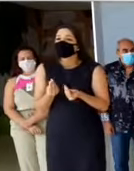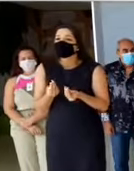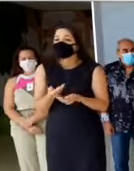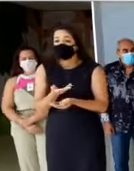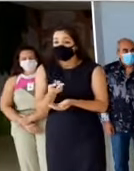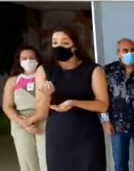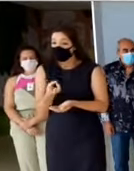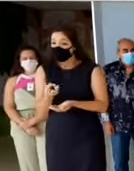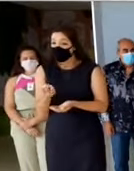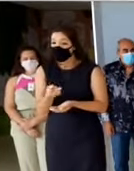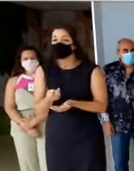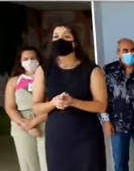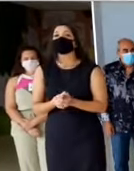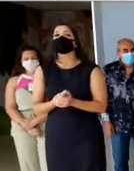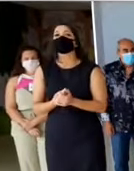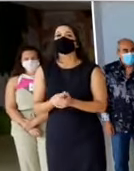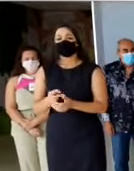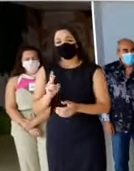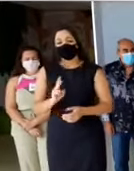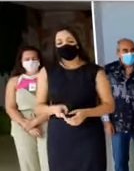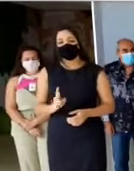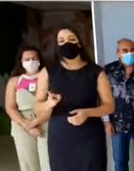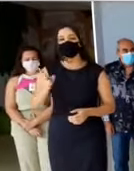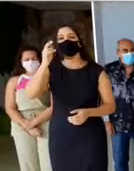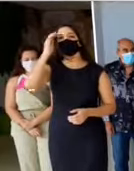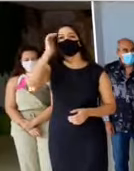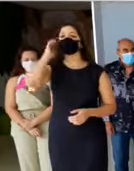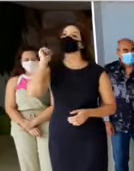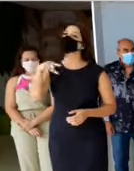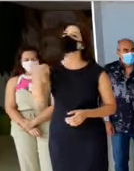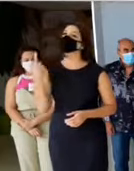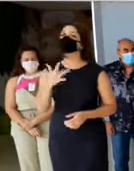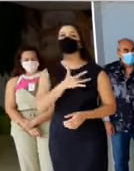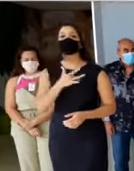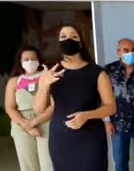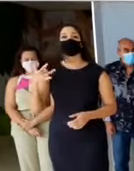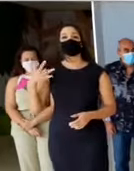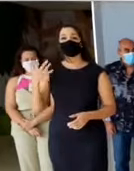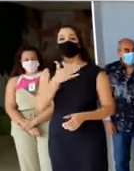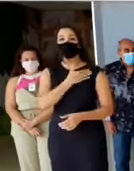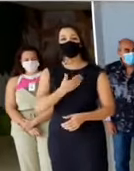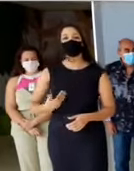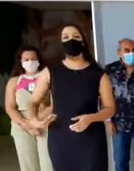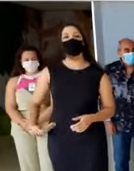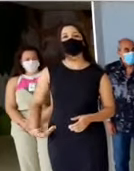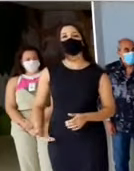tiveram, como sempre têm, com a nossa saúde pública.